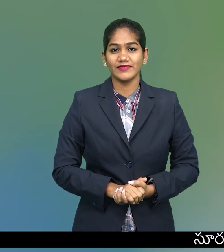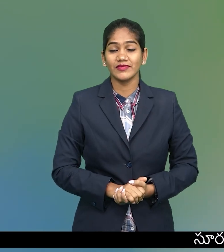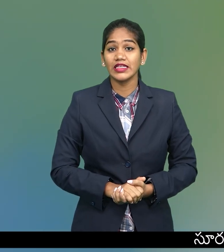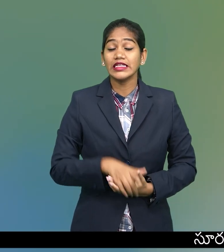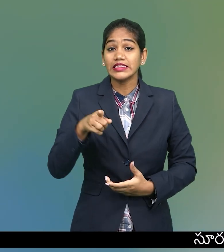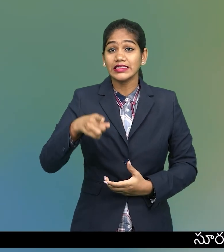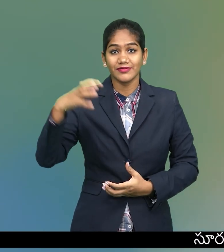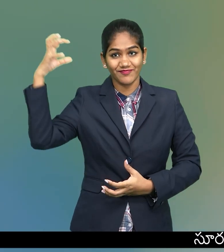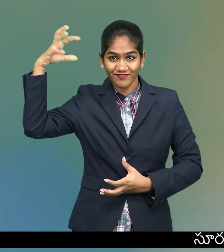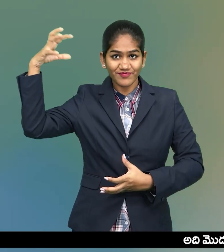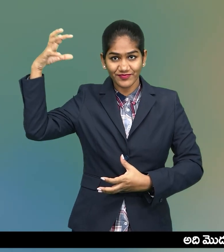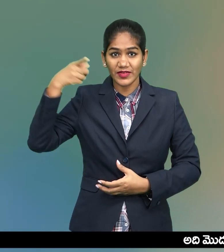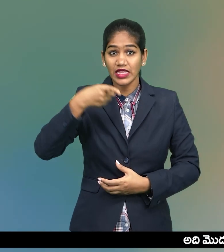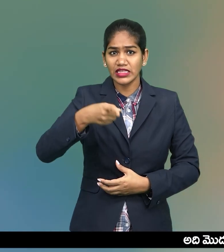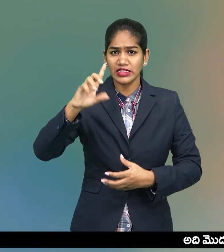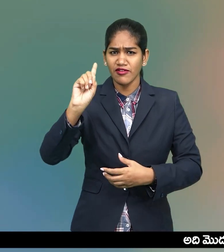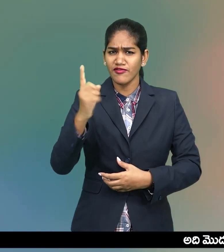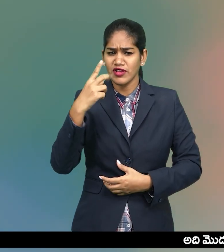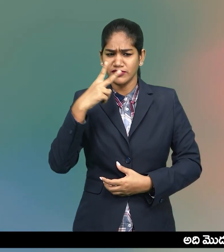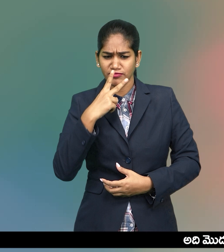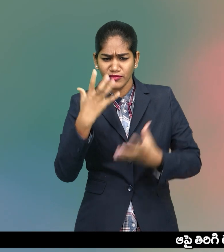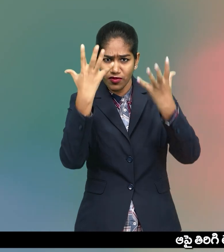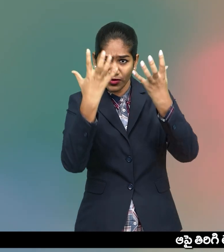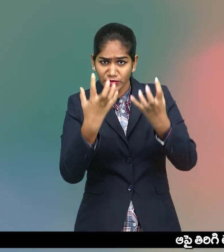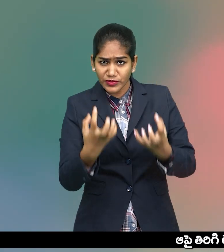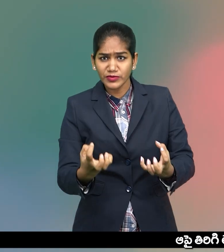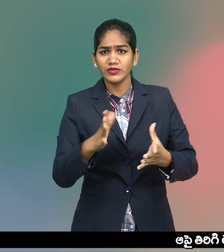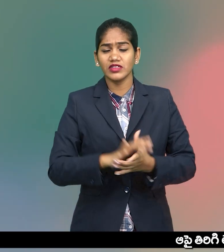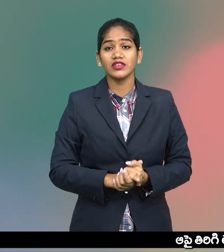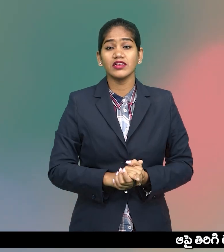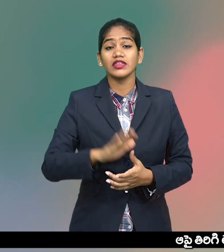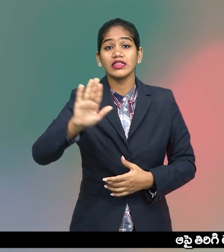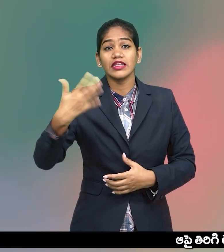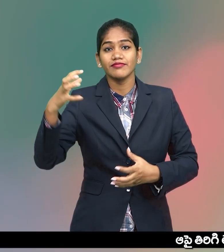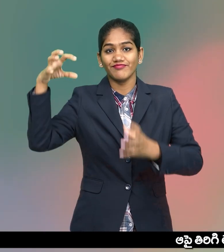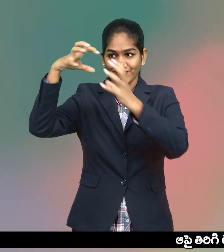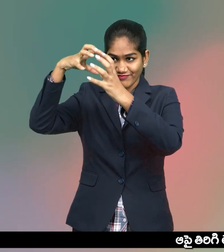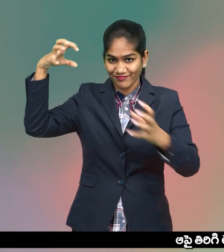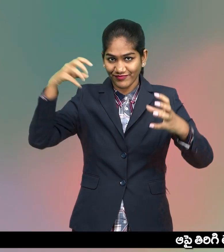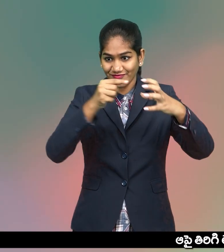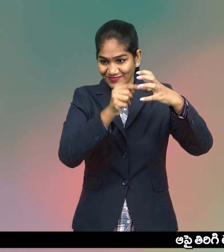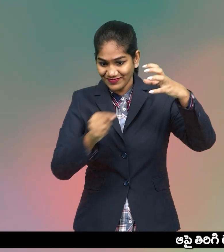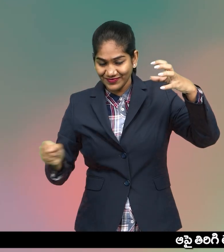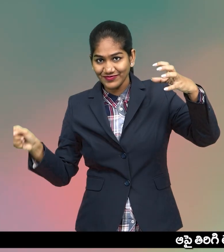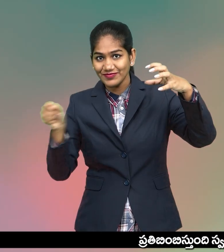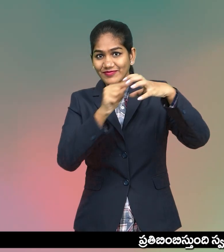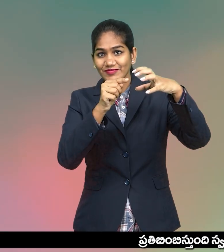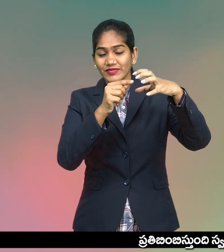సూర్యకాంతి మొత్తం అది మొదట గ్రహించబడుతుంది, ఆపై తిరిగి లేదా నేరుగా ప్రసరిస్తుంది,